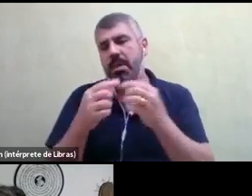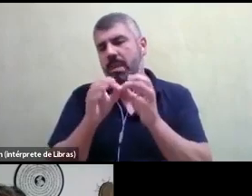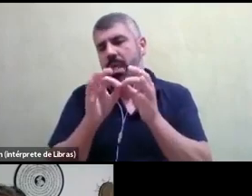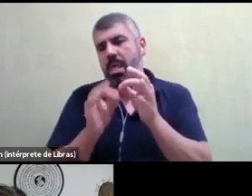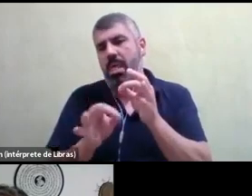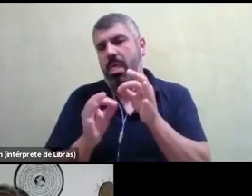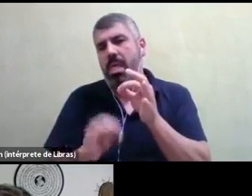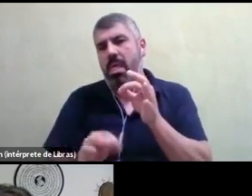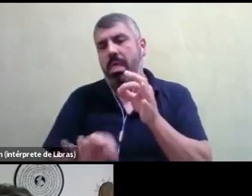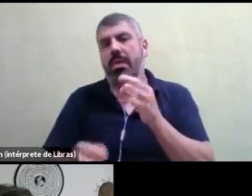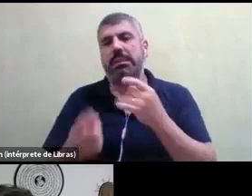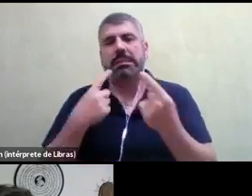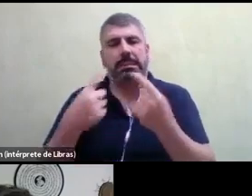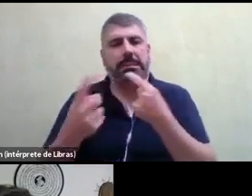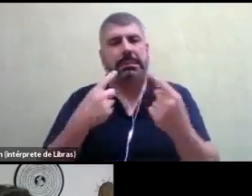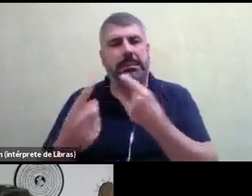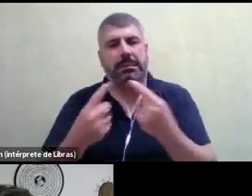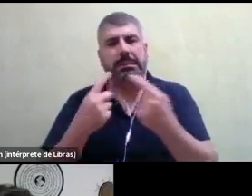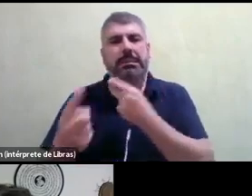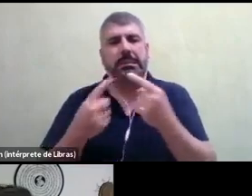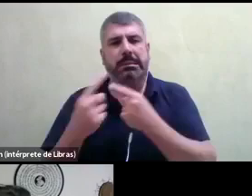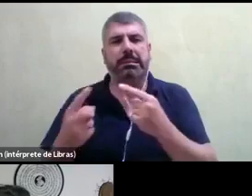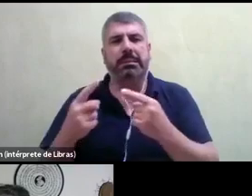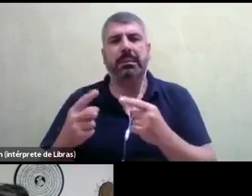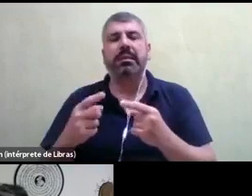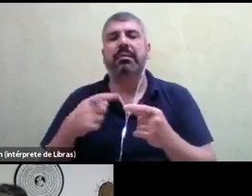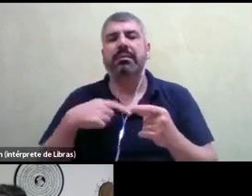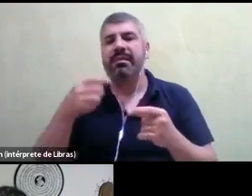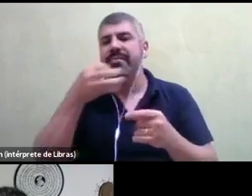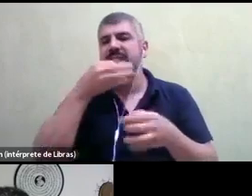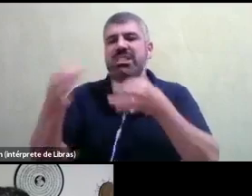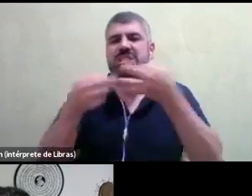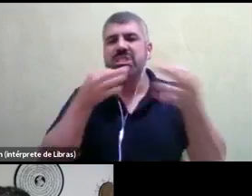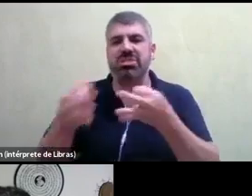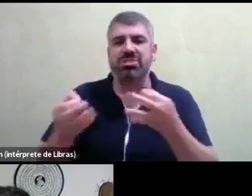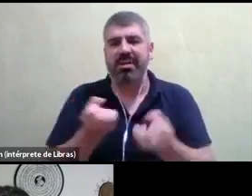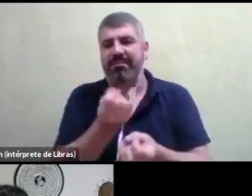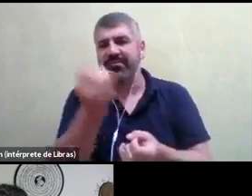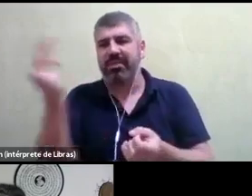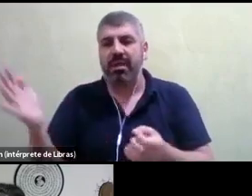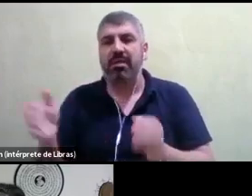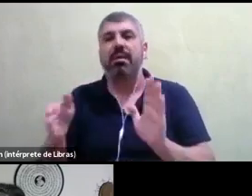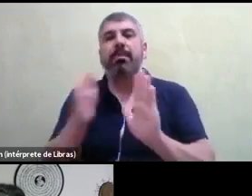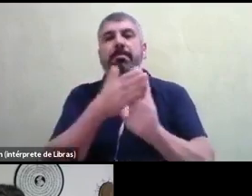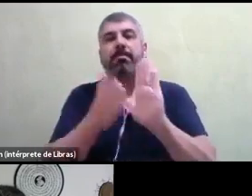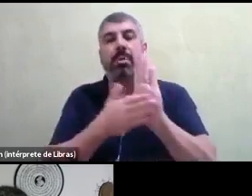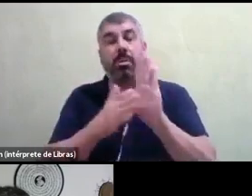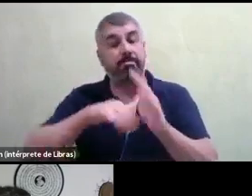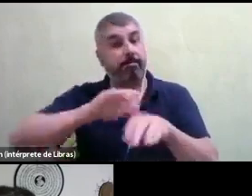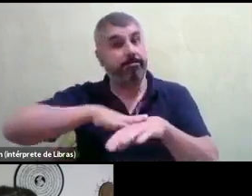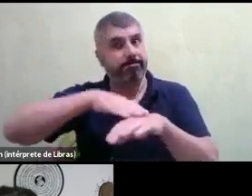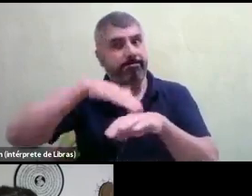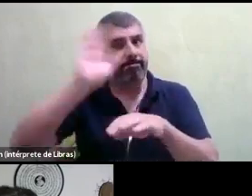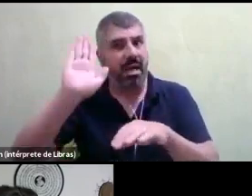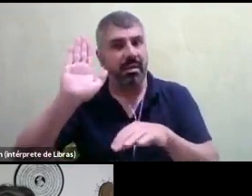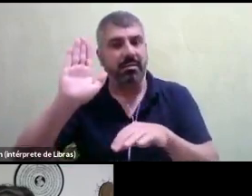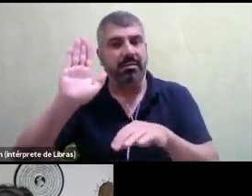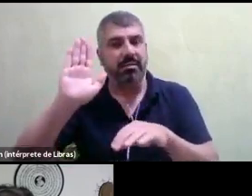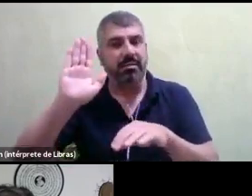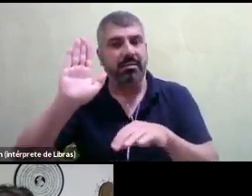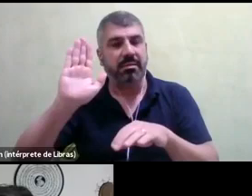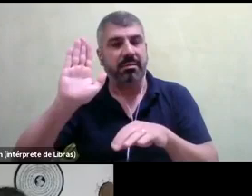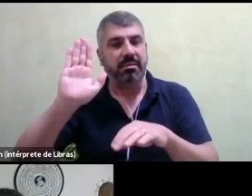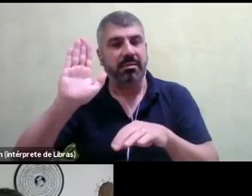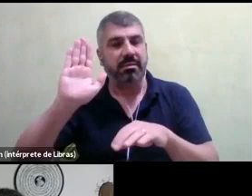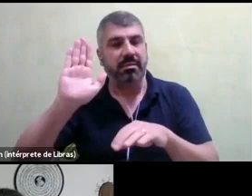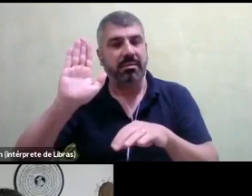discussões foram intensas, as críticas foram inúmeras e as propostas maiores ainda. Mas, para contar para a gente